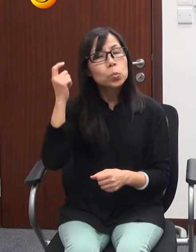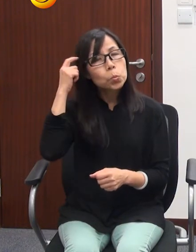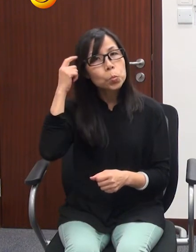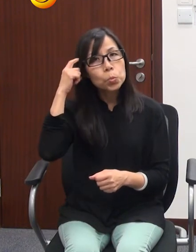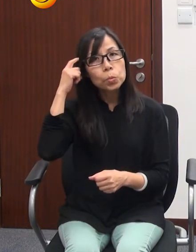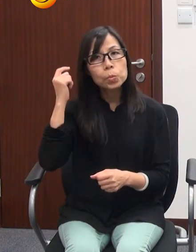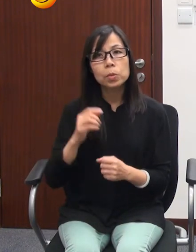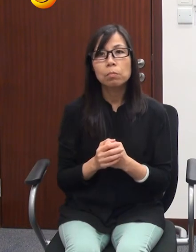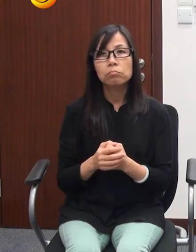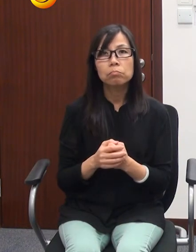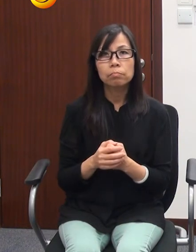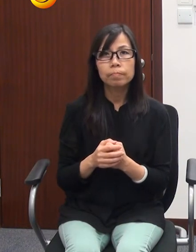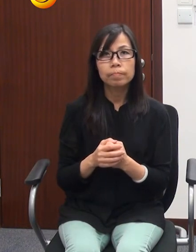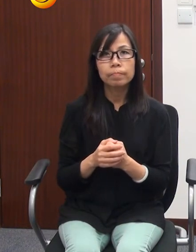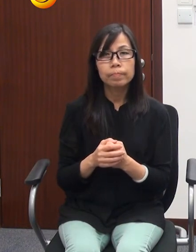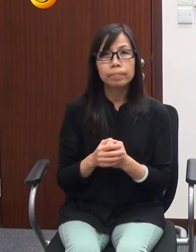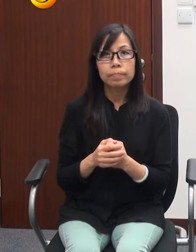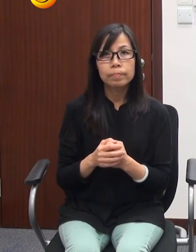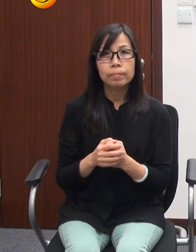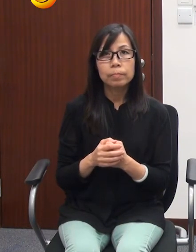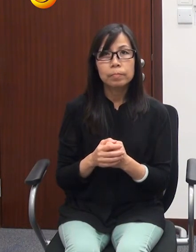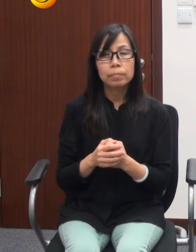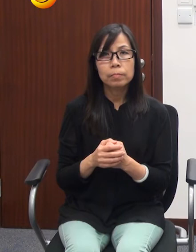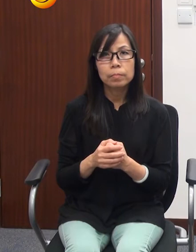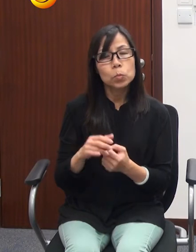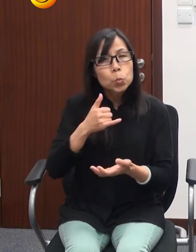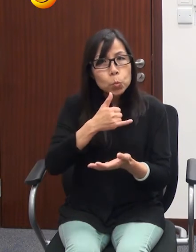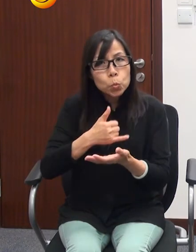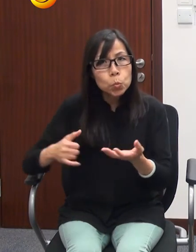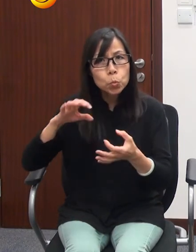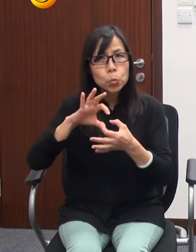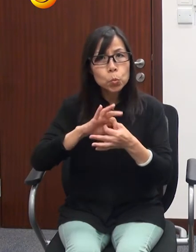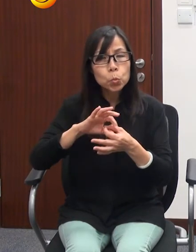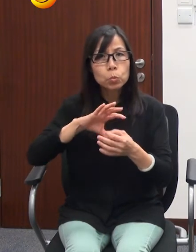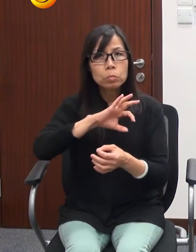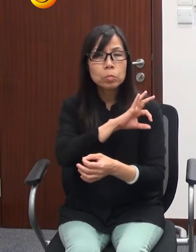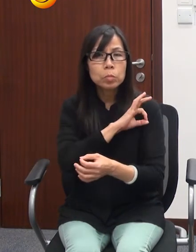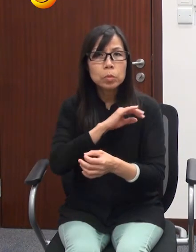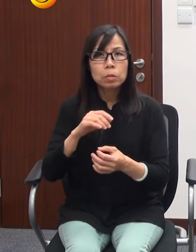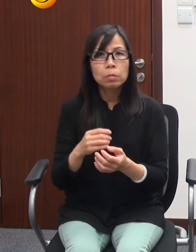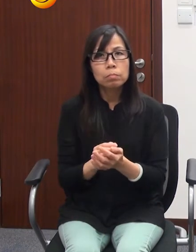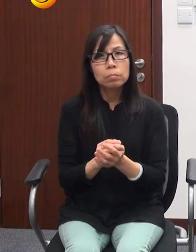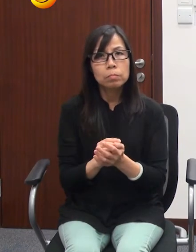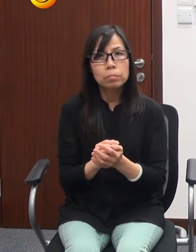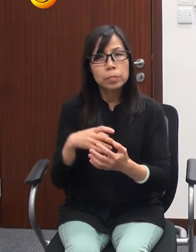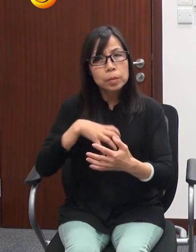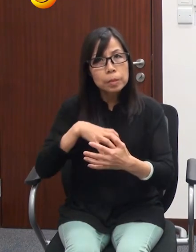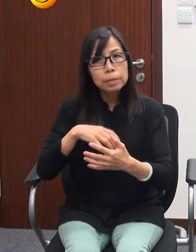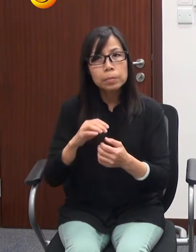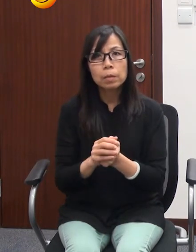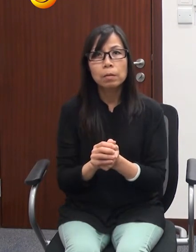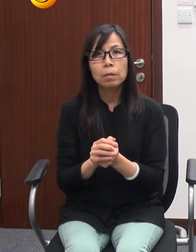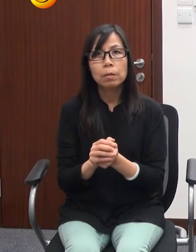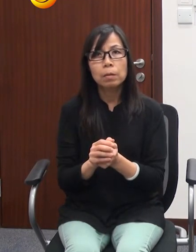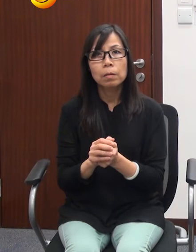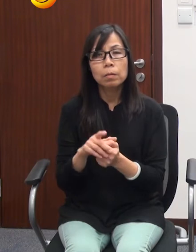就係其實喺搞退聯嘅過程裏邊，當然好，佢好可能佢